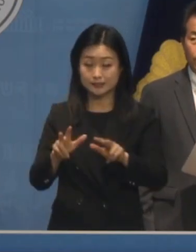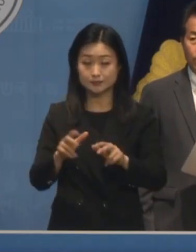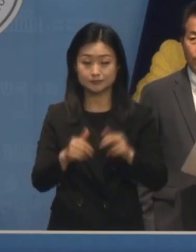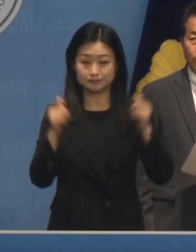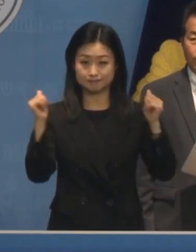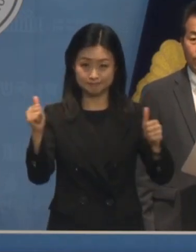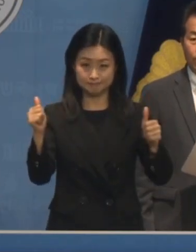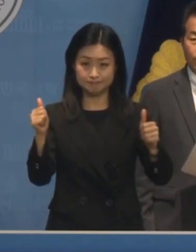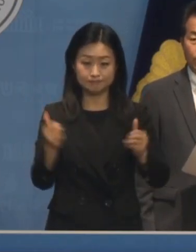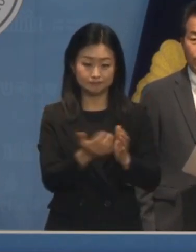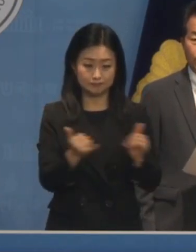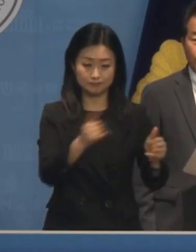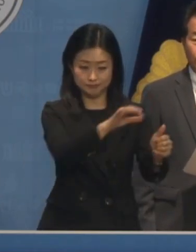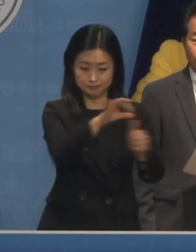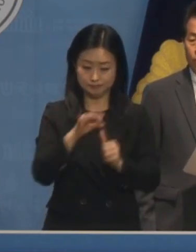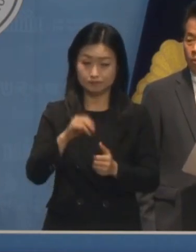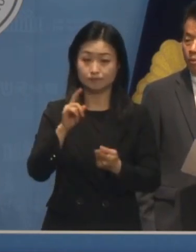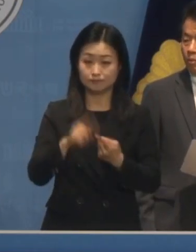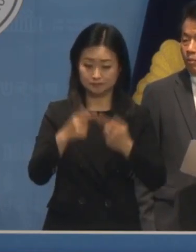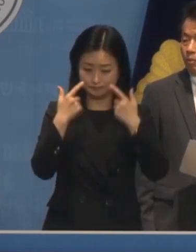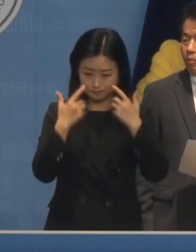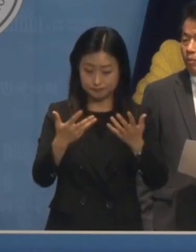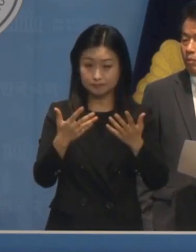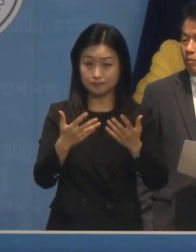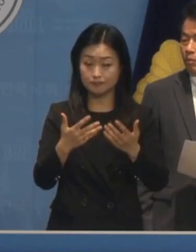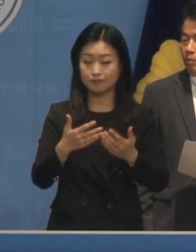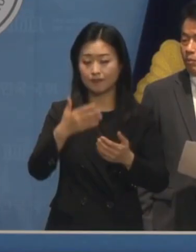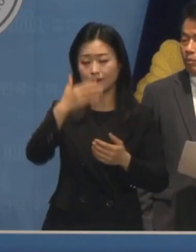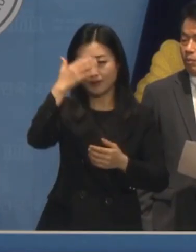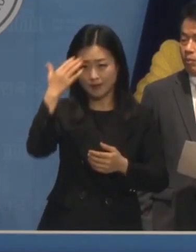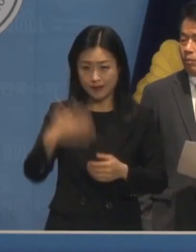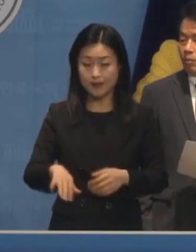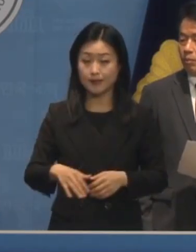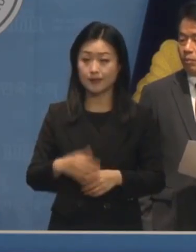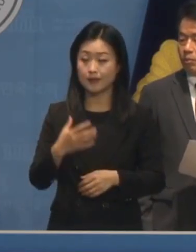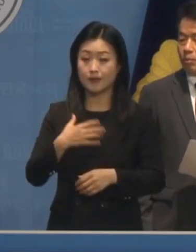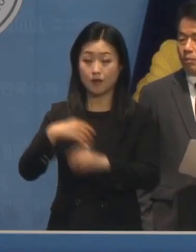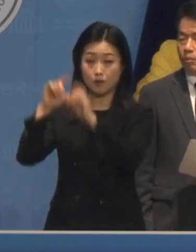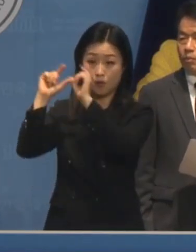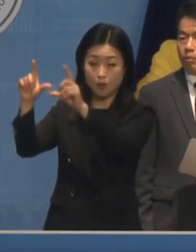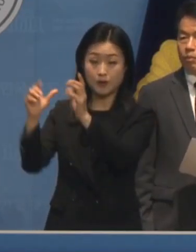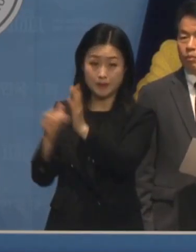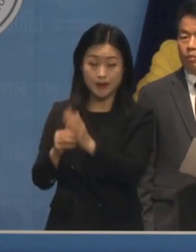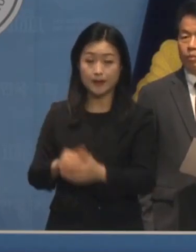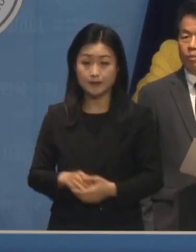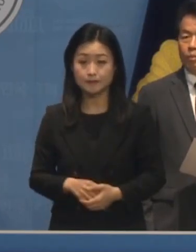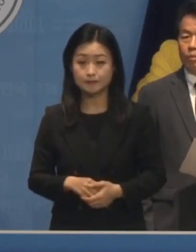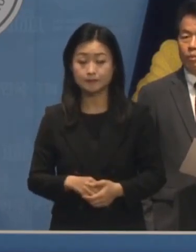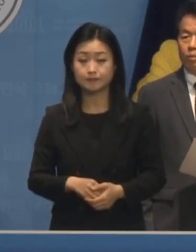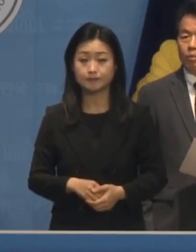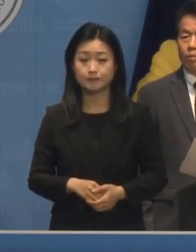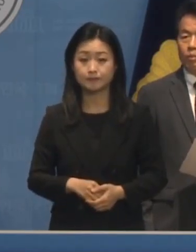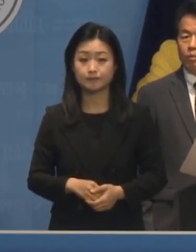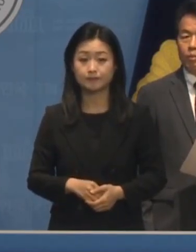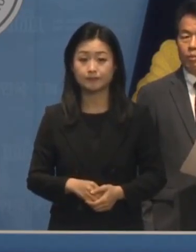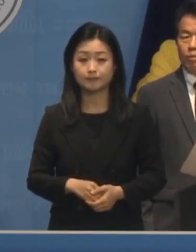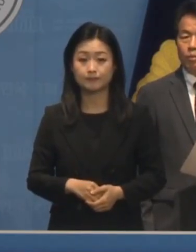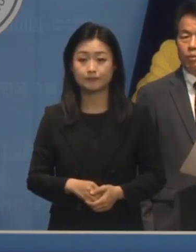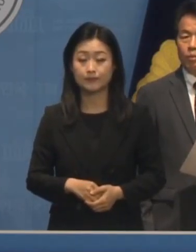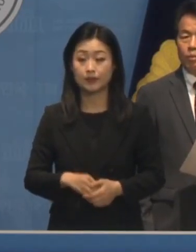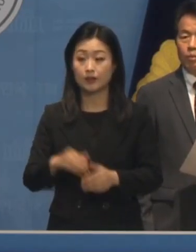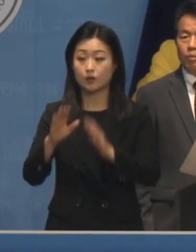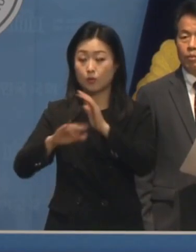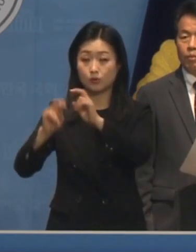사회적 책임을 자각할 것을 경고한 바 있습니다이 자리를 빌어 다시금